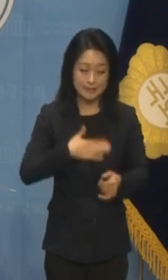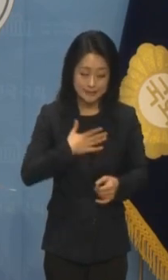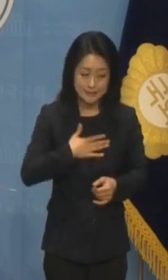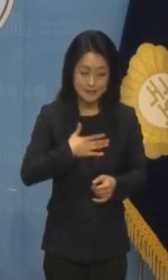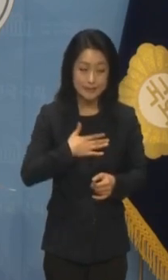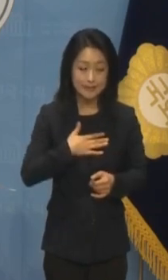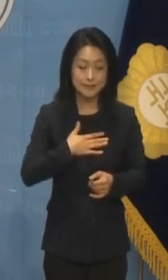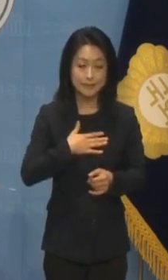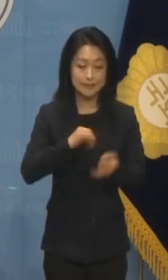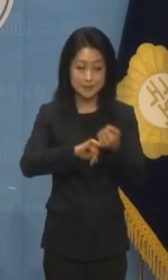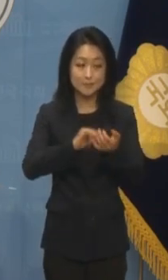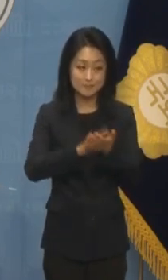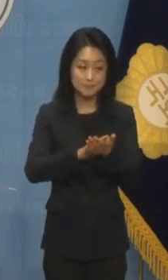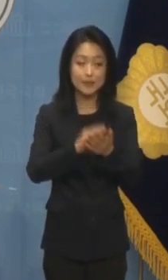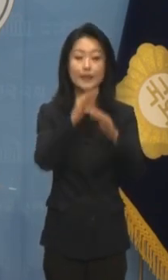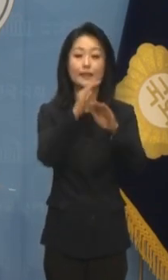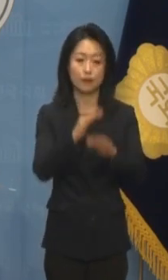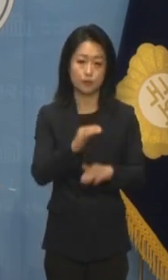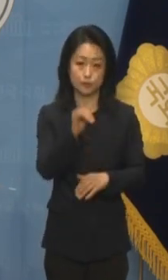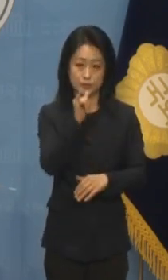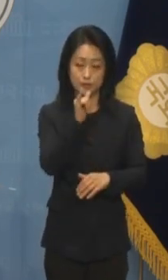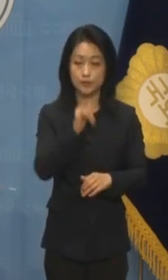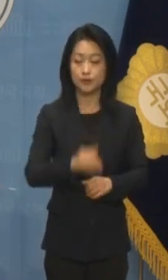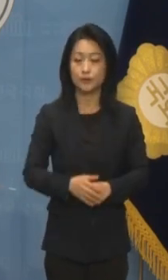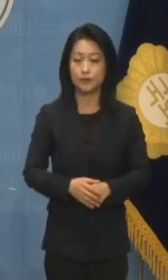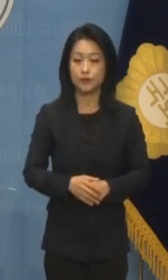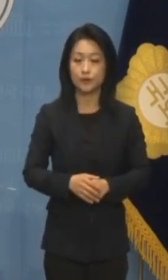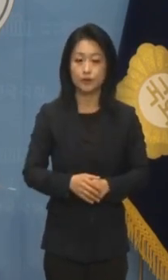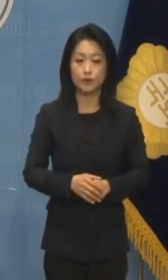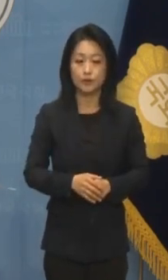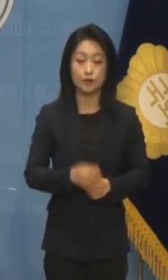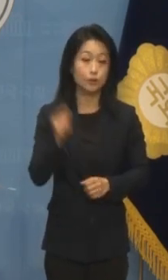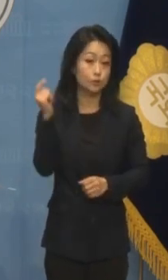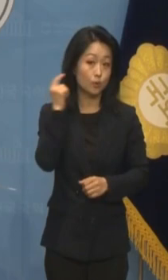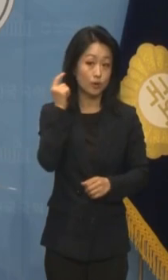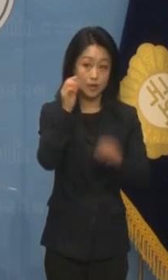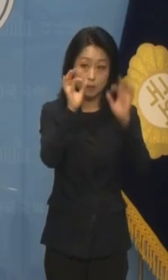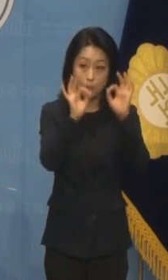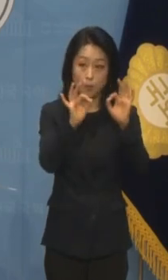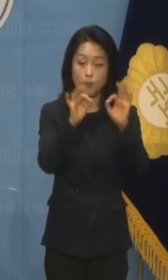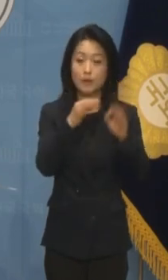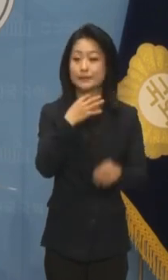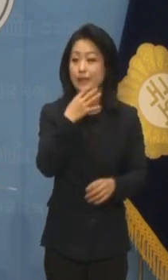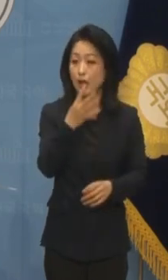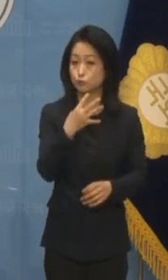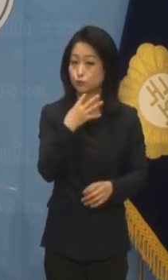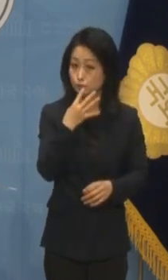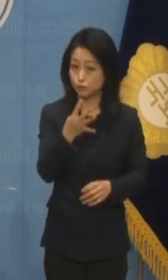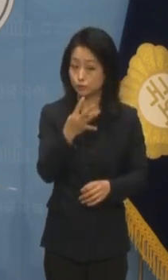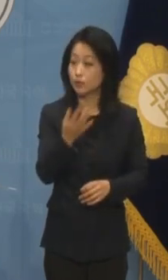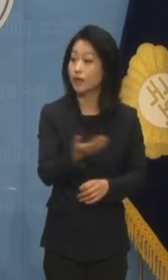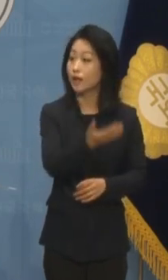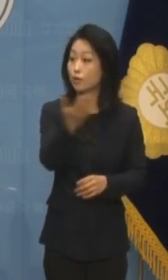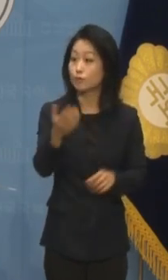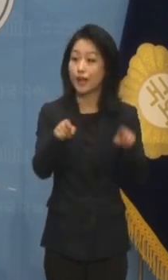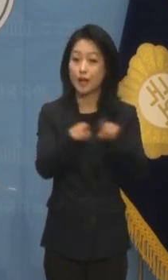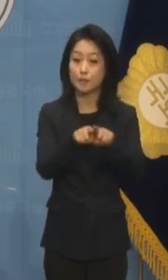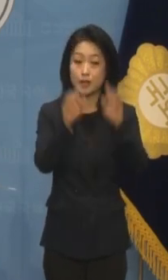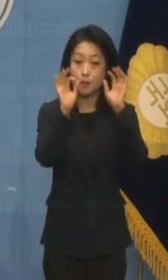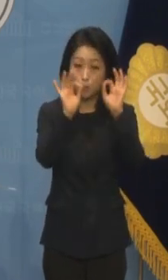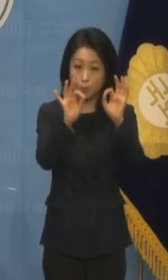담겨 있습니다. 일단 녹취 내용을 좀 들어보시고 4분 가까운 분량인데 우리 기자 여러분들 같이 한번